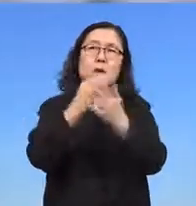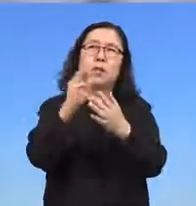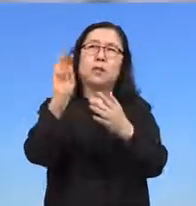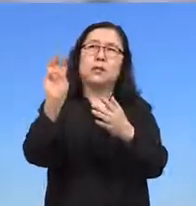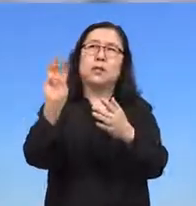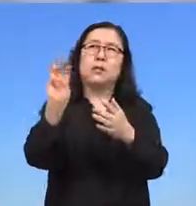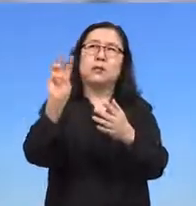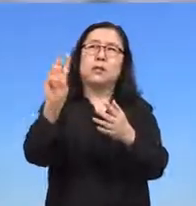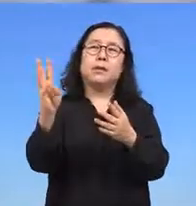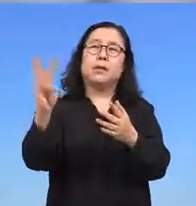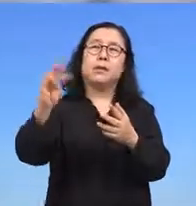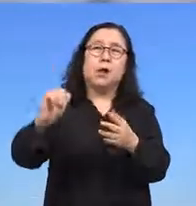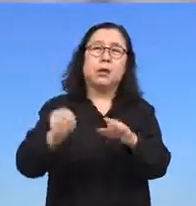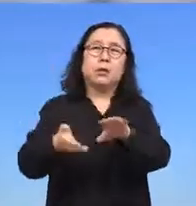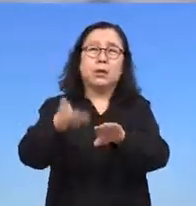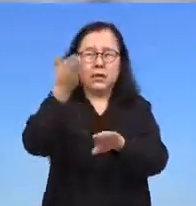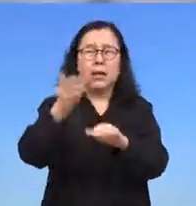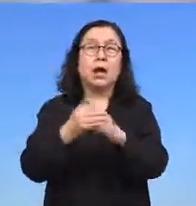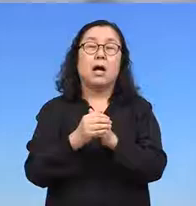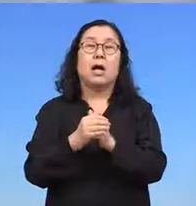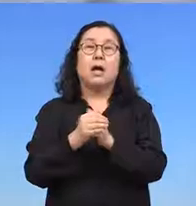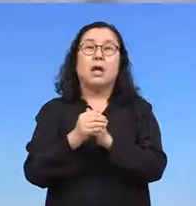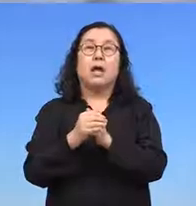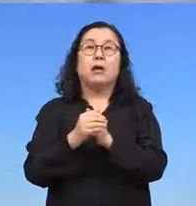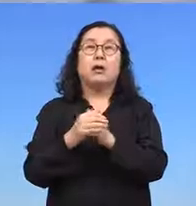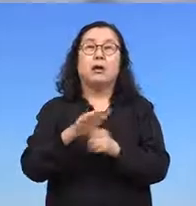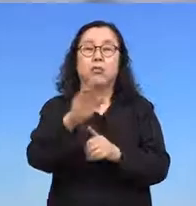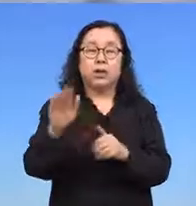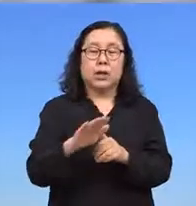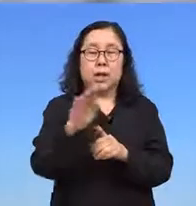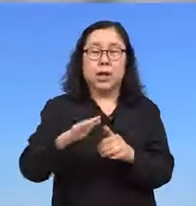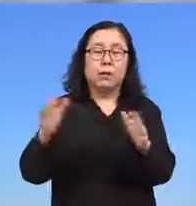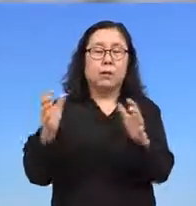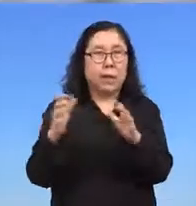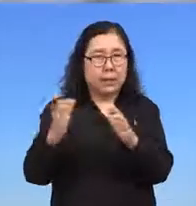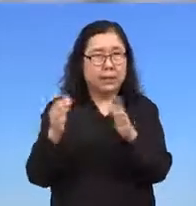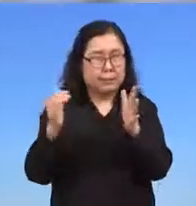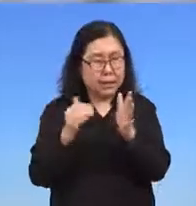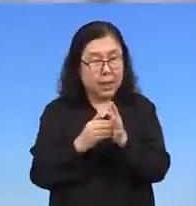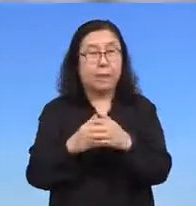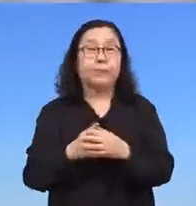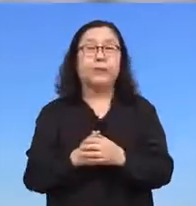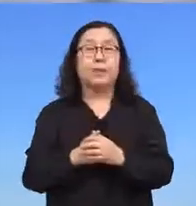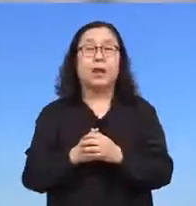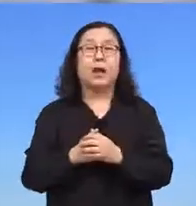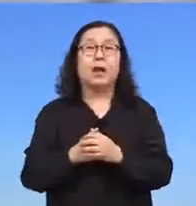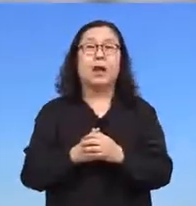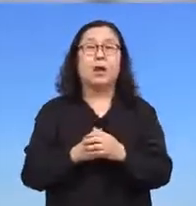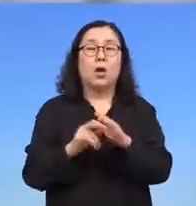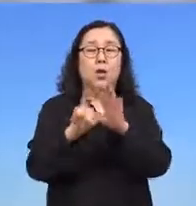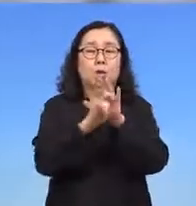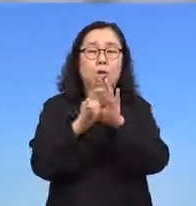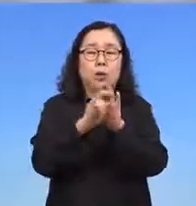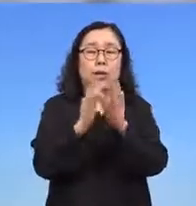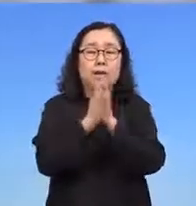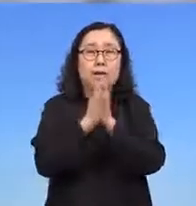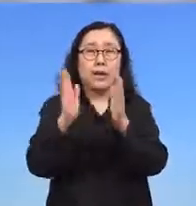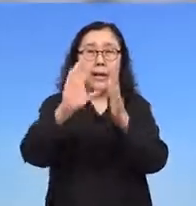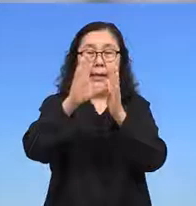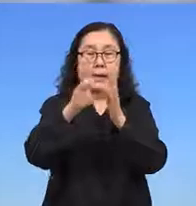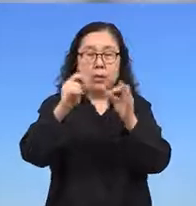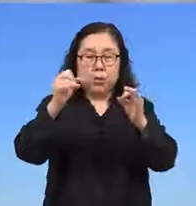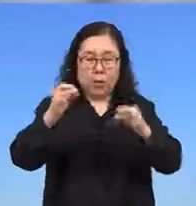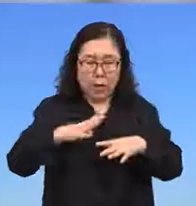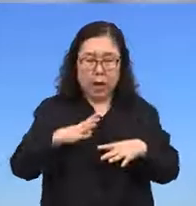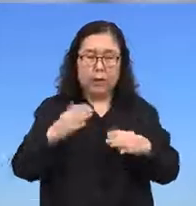총액이 32억 원이 넘는 헌금을, 이건 기적 중의 기적을 여러분이 만들어 주셨거든요. 여러분, 코로나가